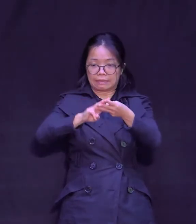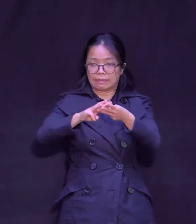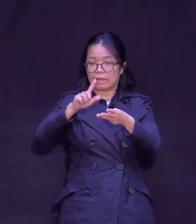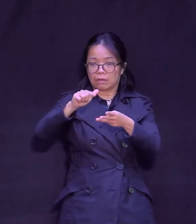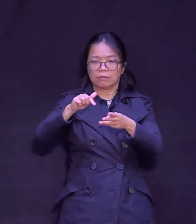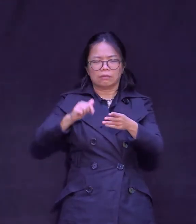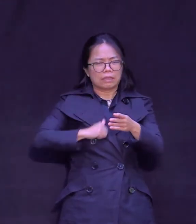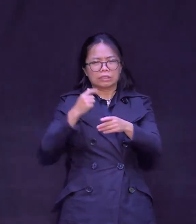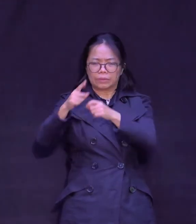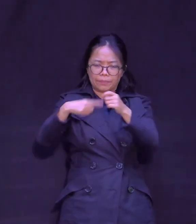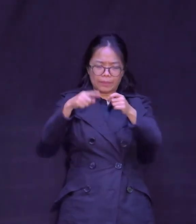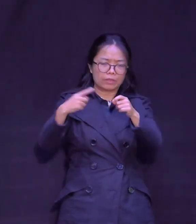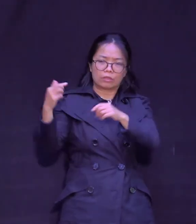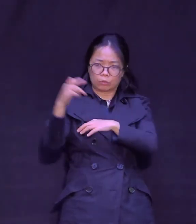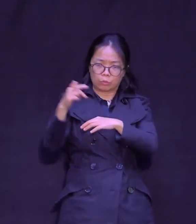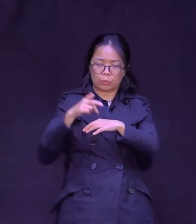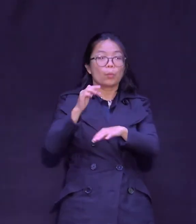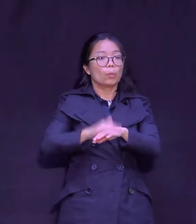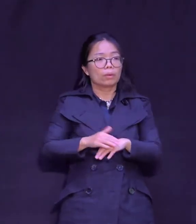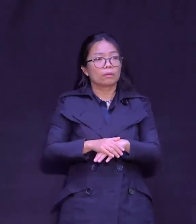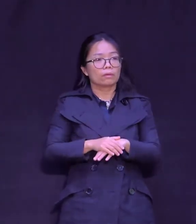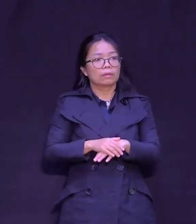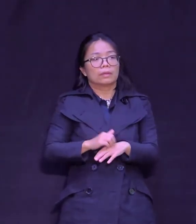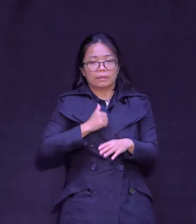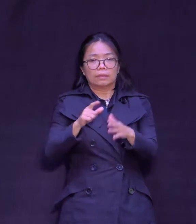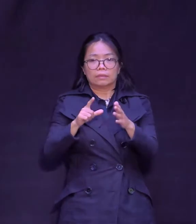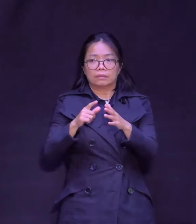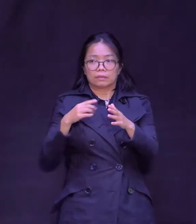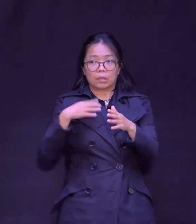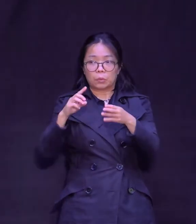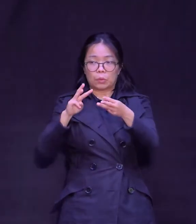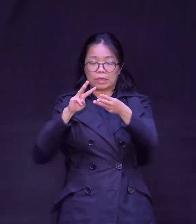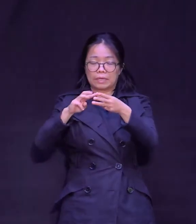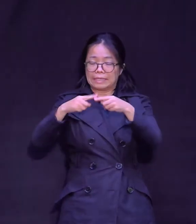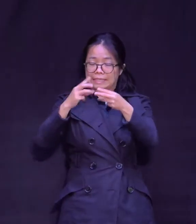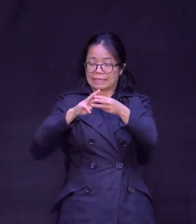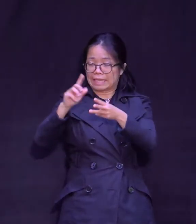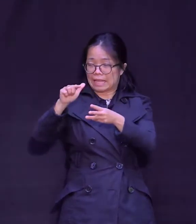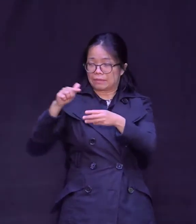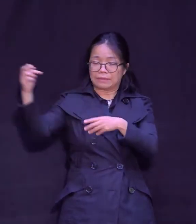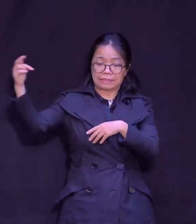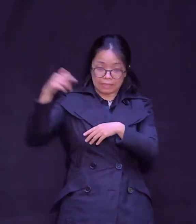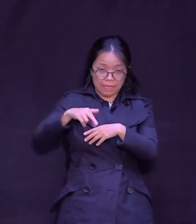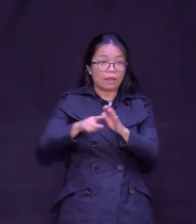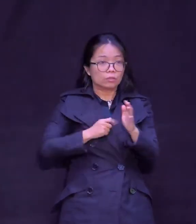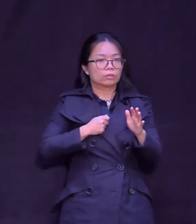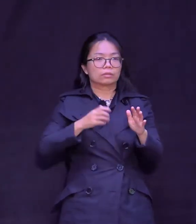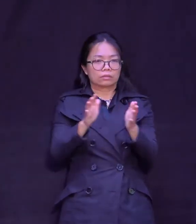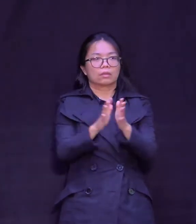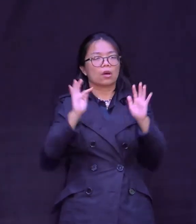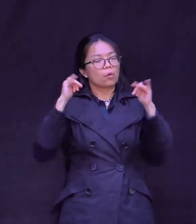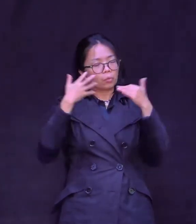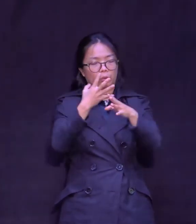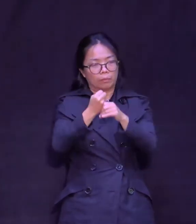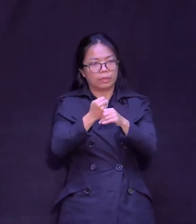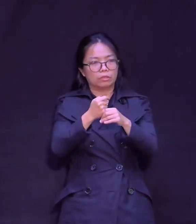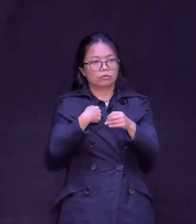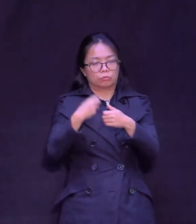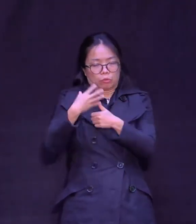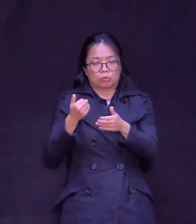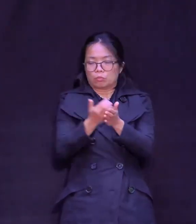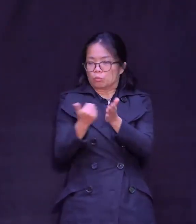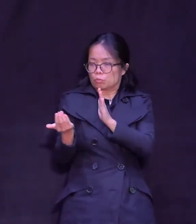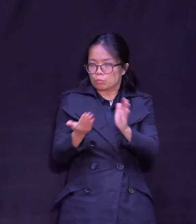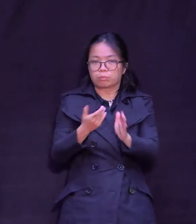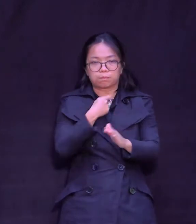都会带领我们其实他一到了我们就知道我们的舞蹈节紧密锣鼓的，我们要准备出